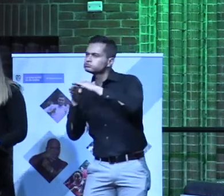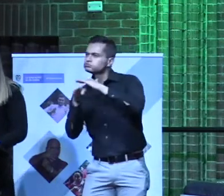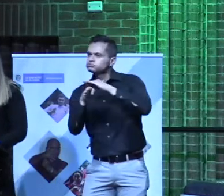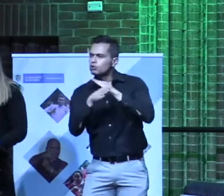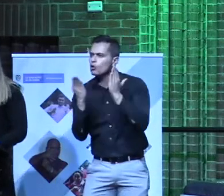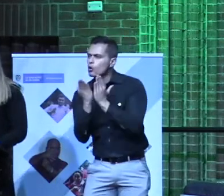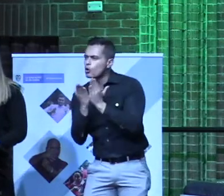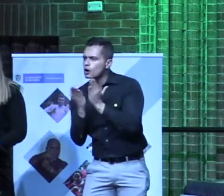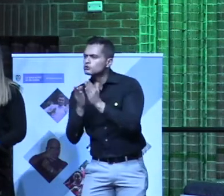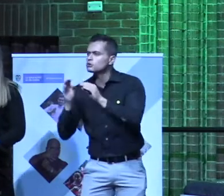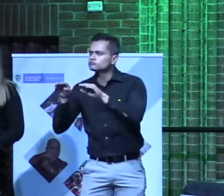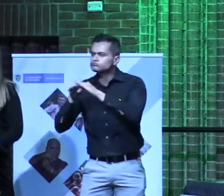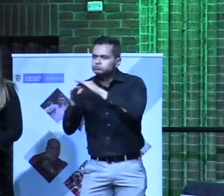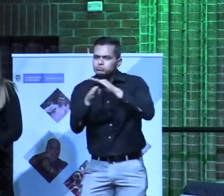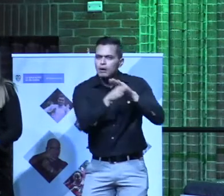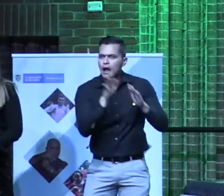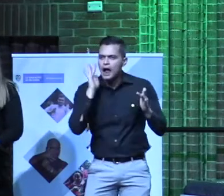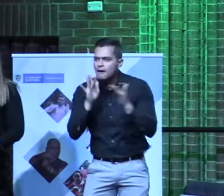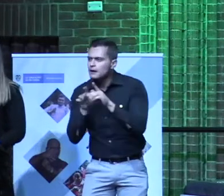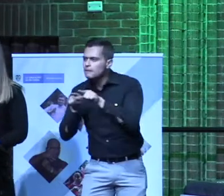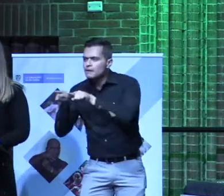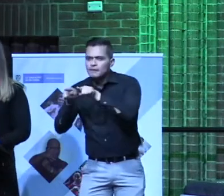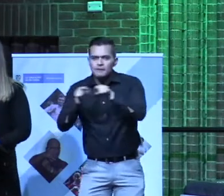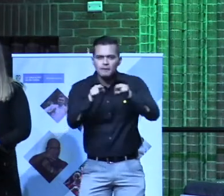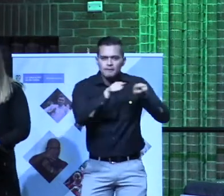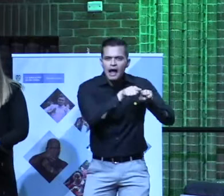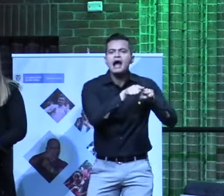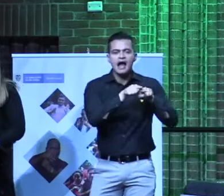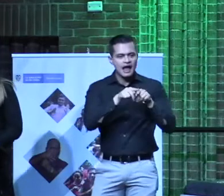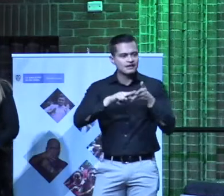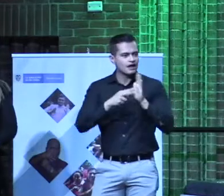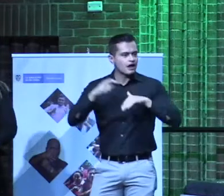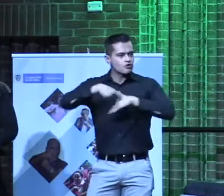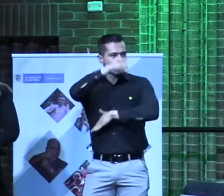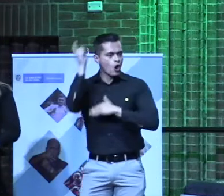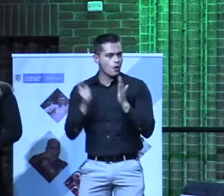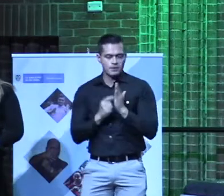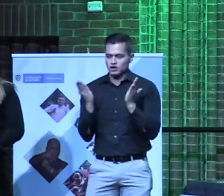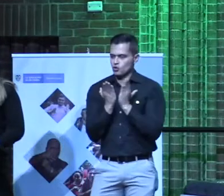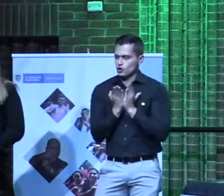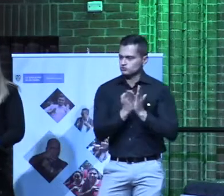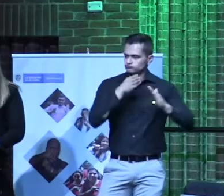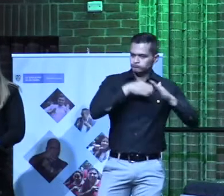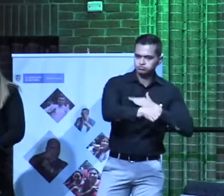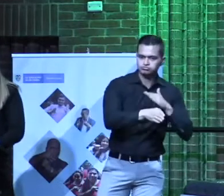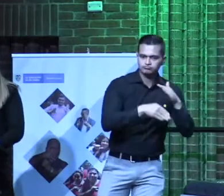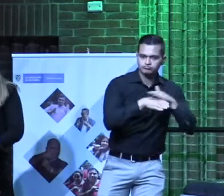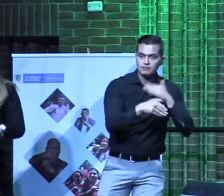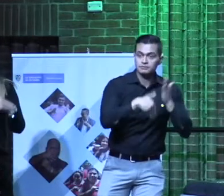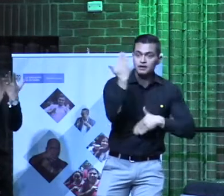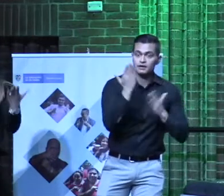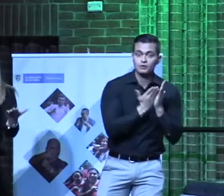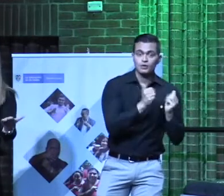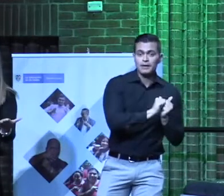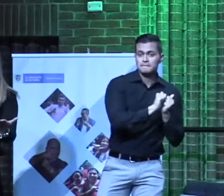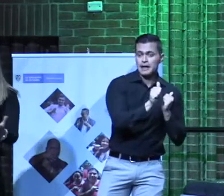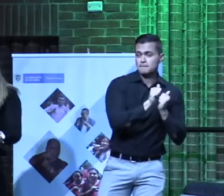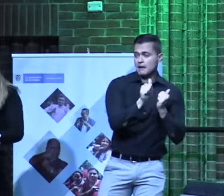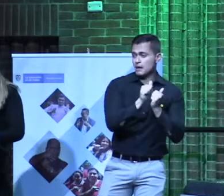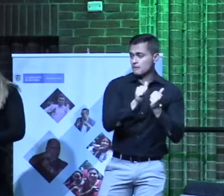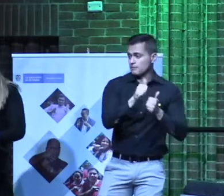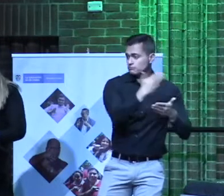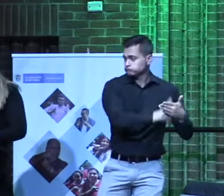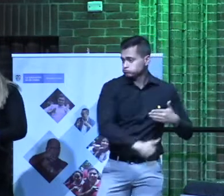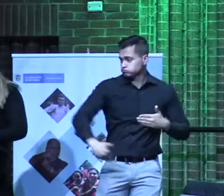elemento fundamental que articulamos con el Ministerio, que eran las trayectorias completas. Aquí se expresa en nuestro propósito. Y para el área de